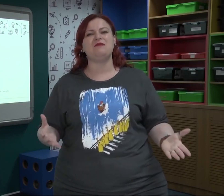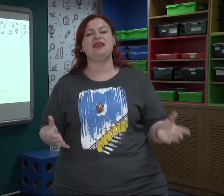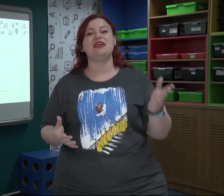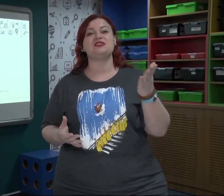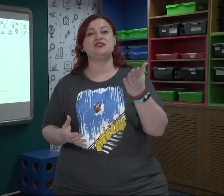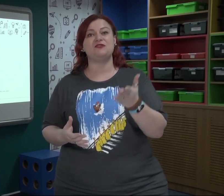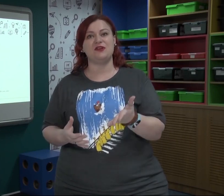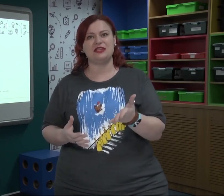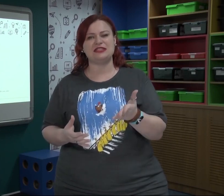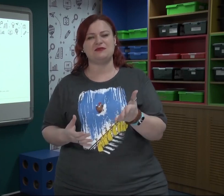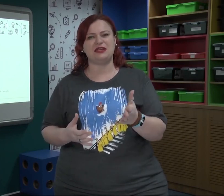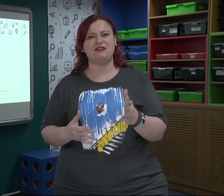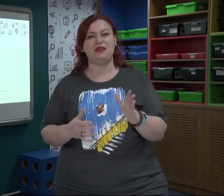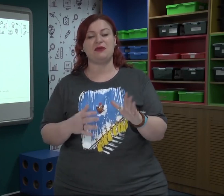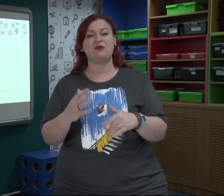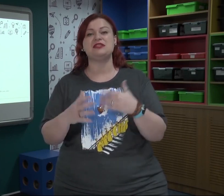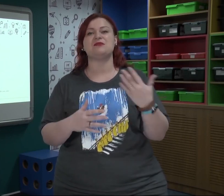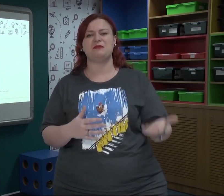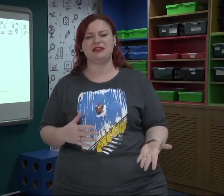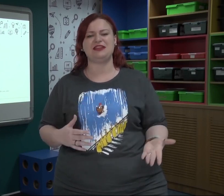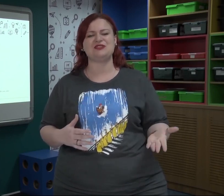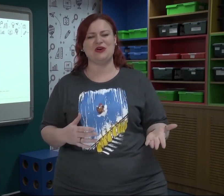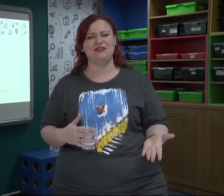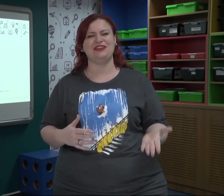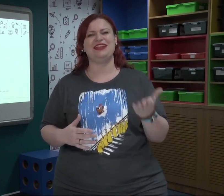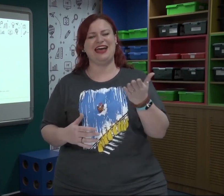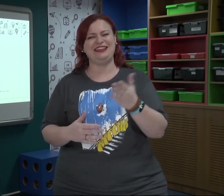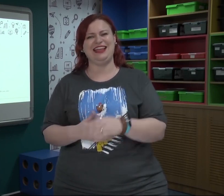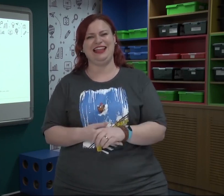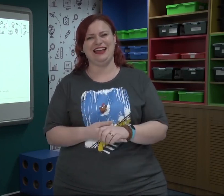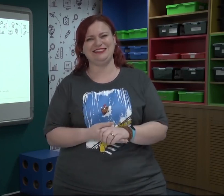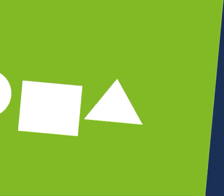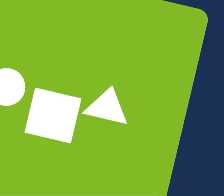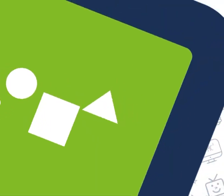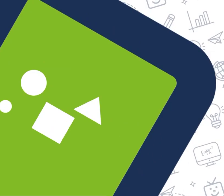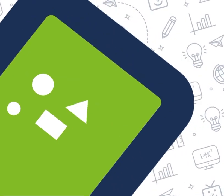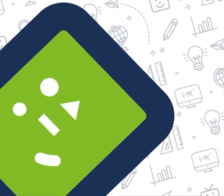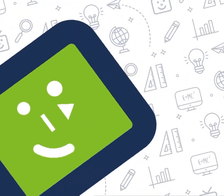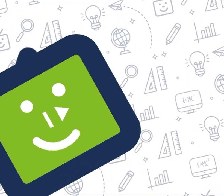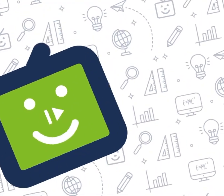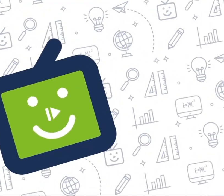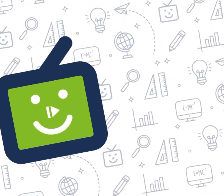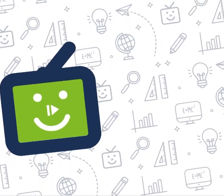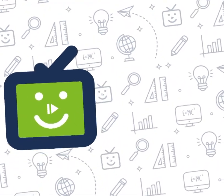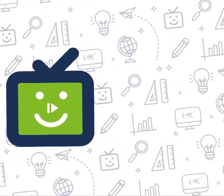fiquem bem e a gente volta na semana que vem para conhecer uma matriz nova. Até lá! Música